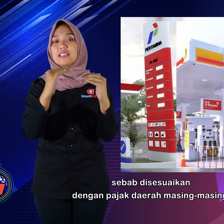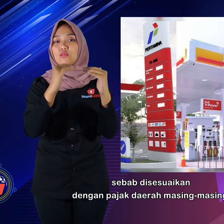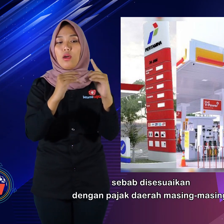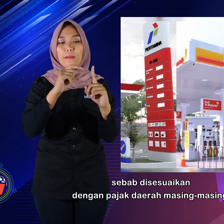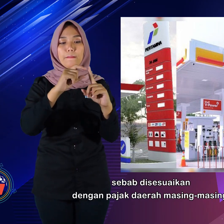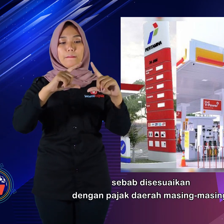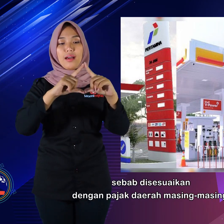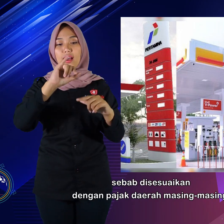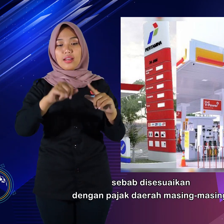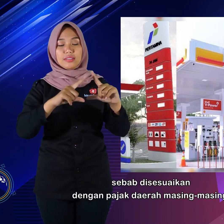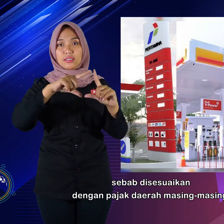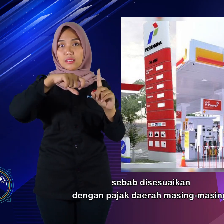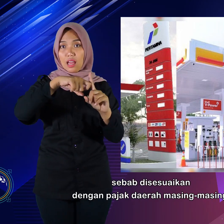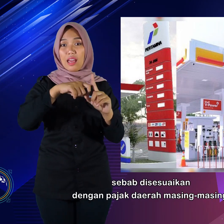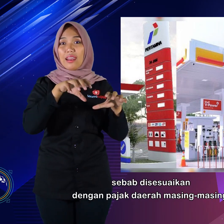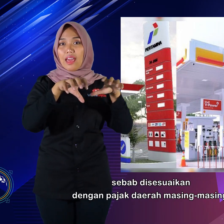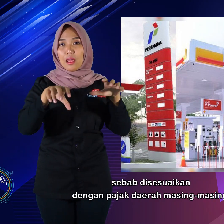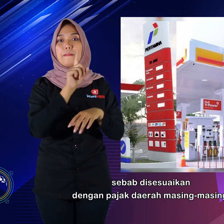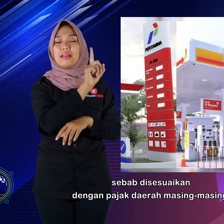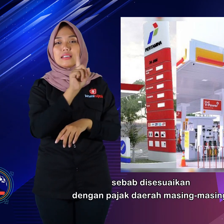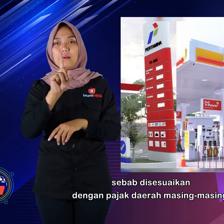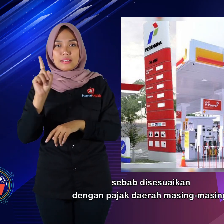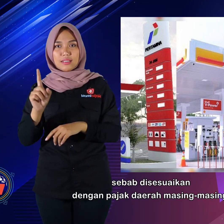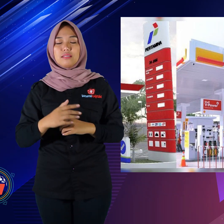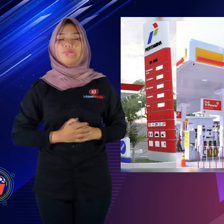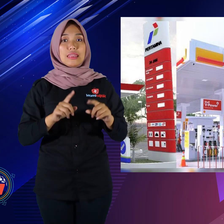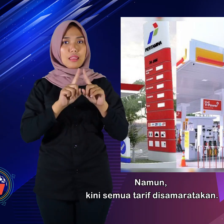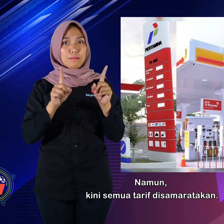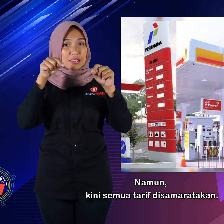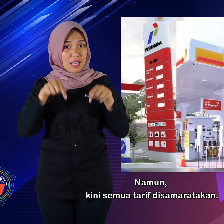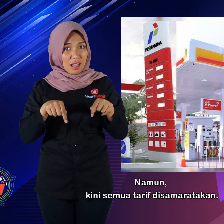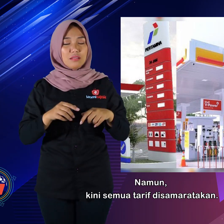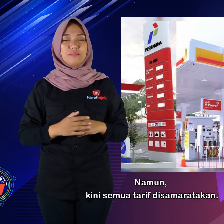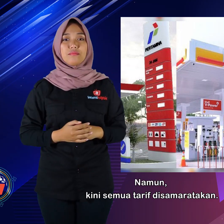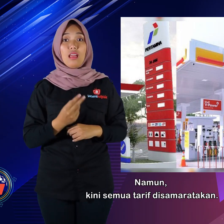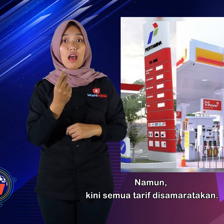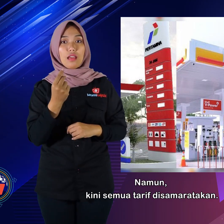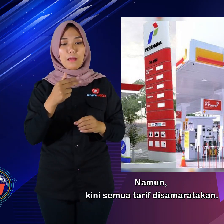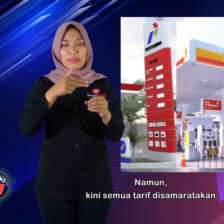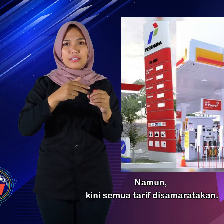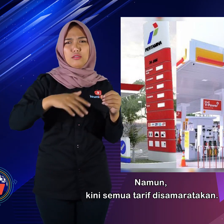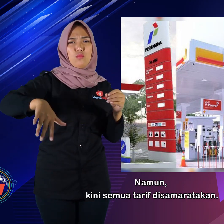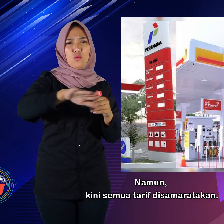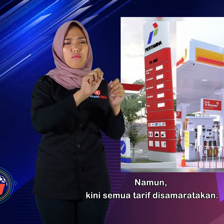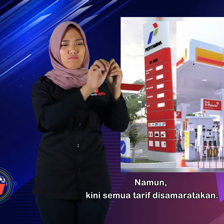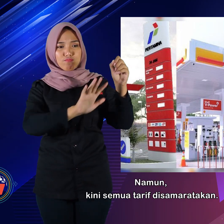Karena disesuaikan dengan pajak daerah masing-masing. Namun, kini semua tarif disamaratakan.